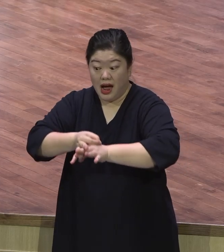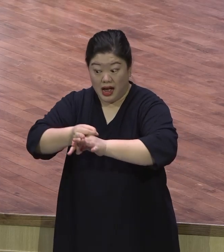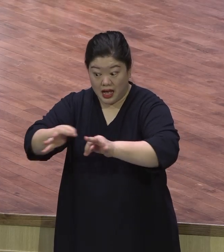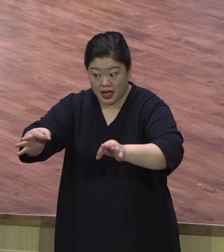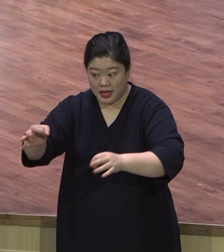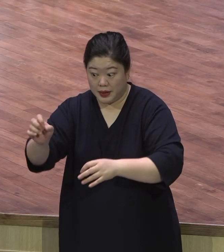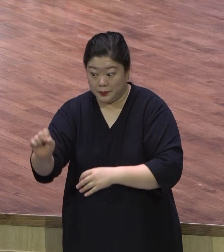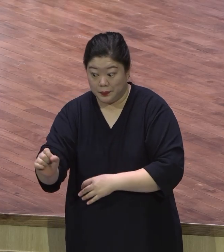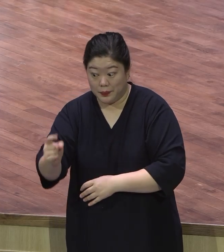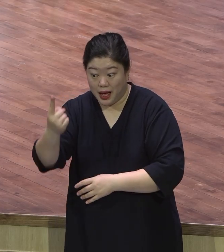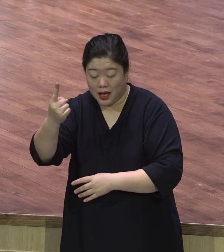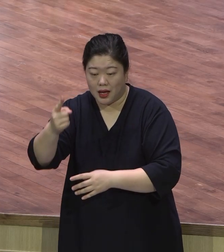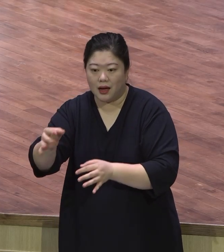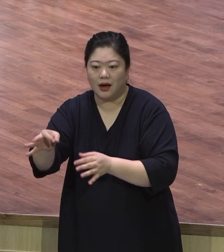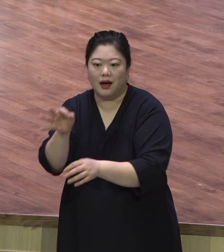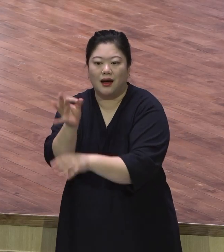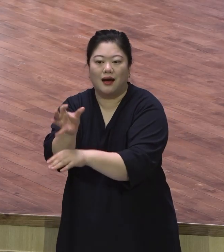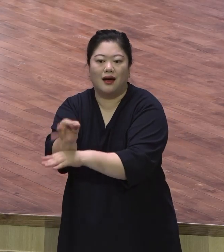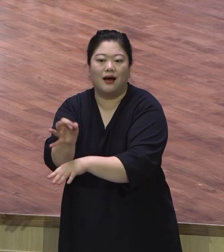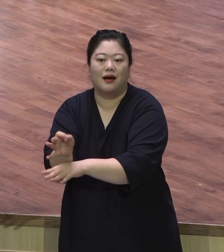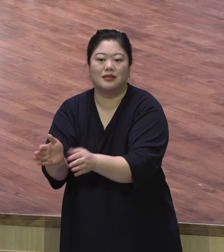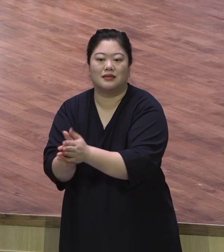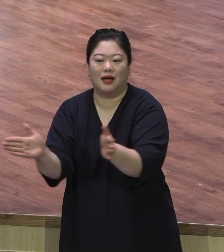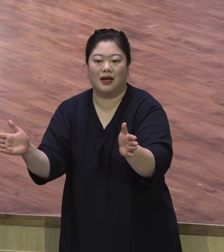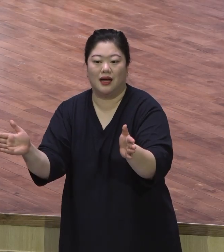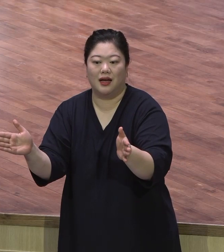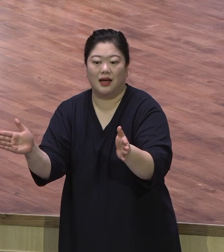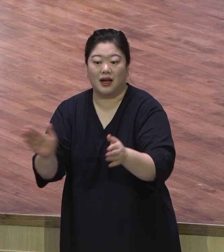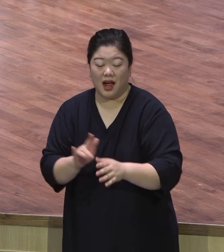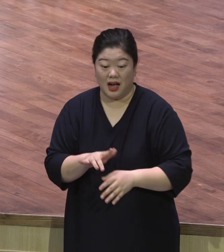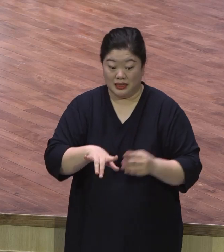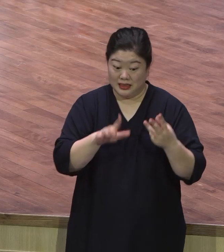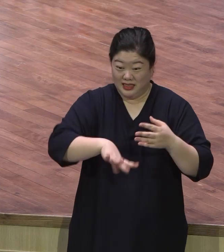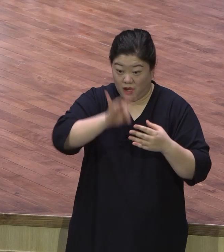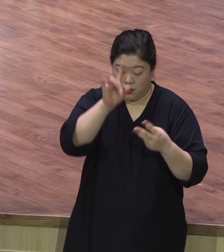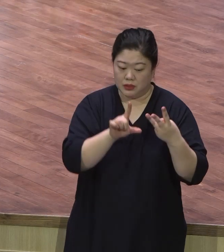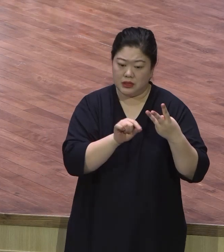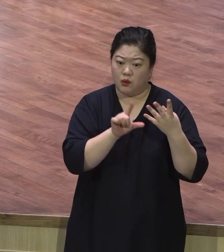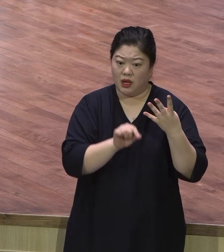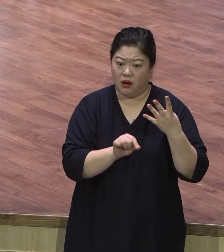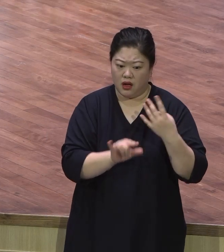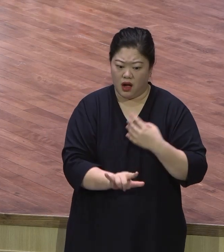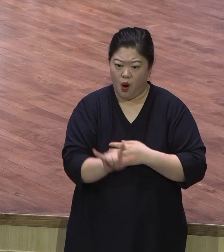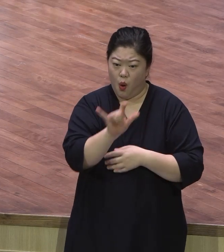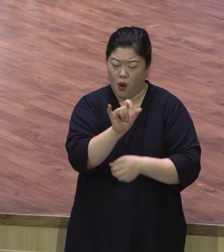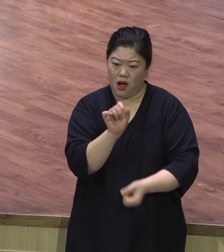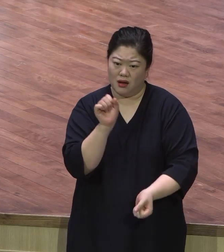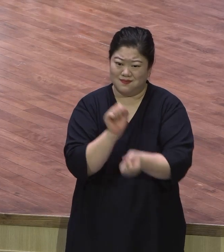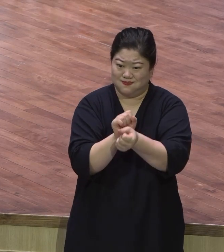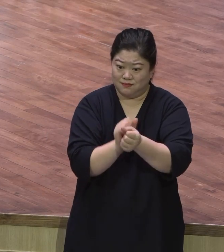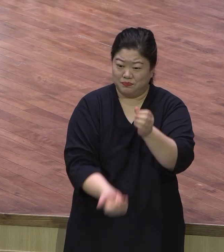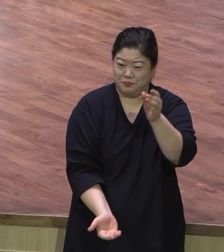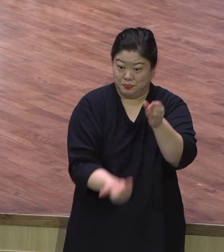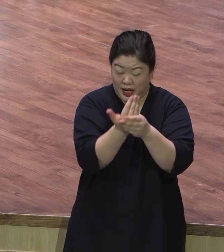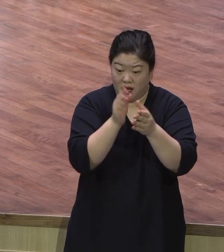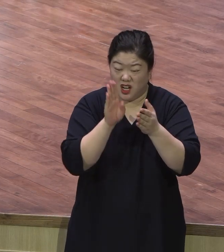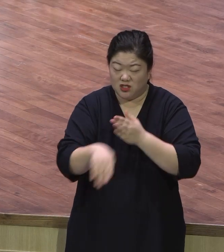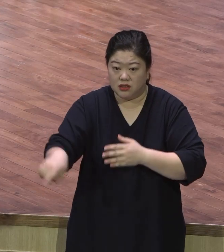하자. 그런 의도가 있어요. 사실 물건을 만들면 소비가 돼야 되는데 이게 무슨